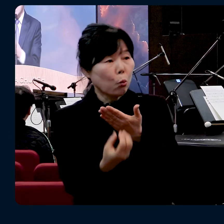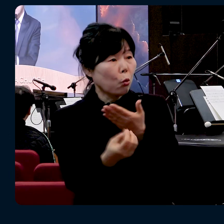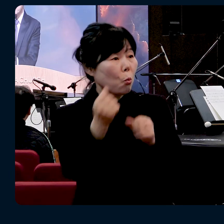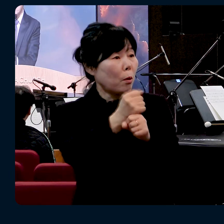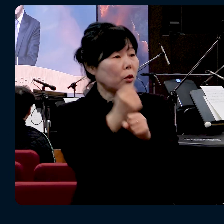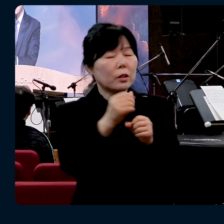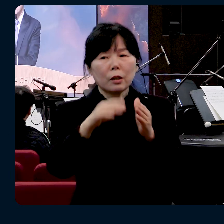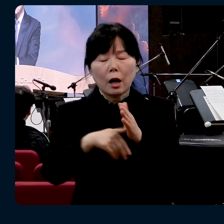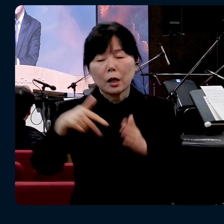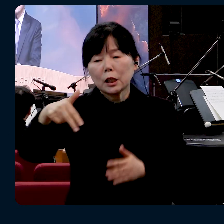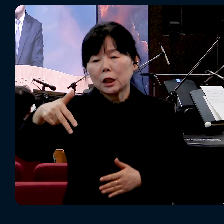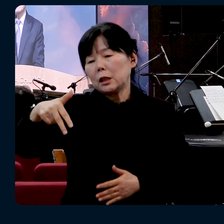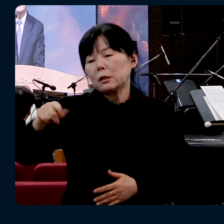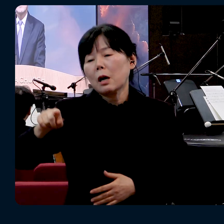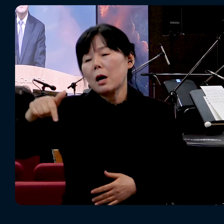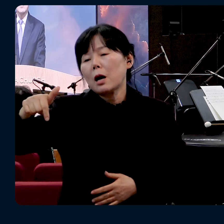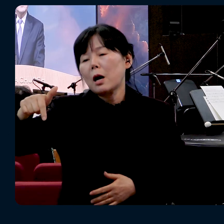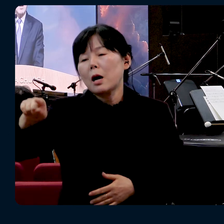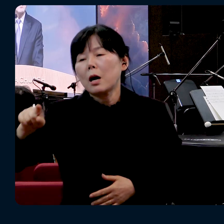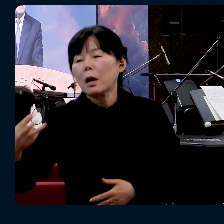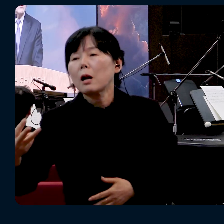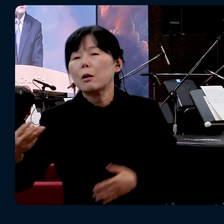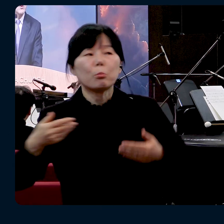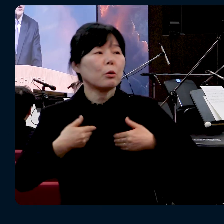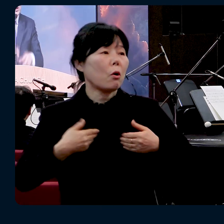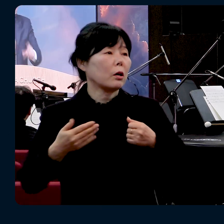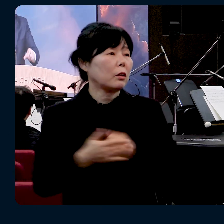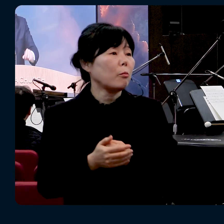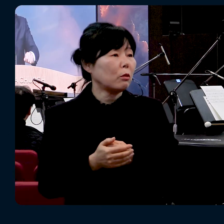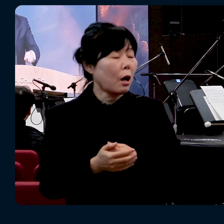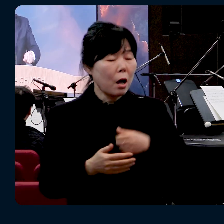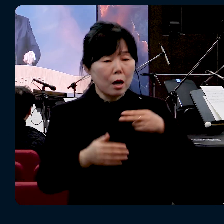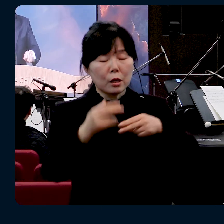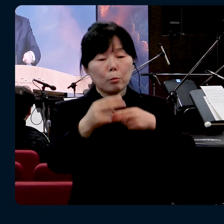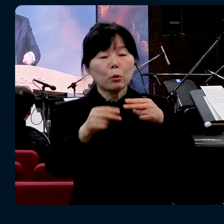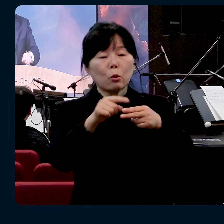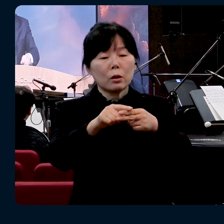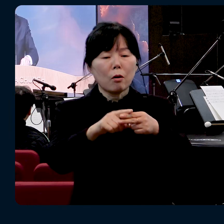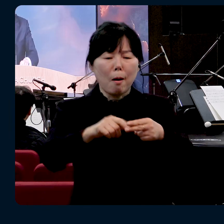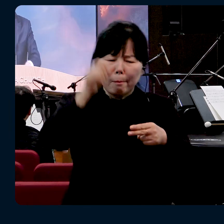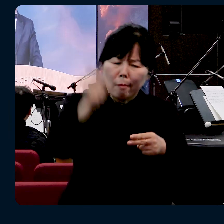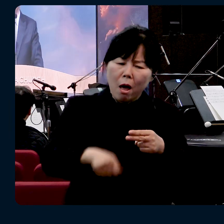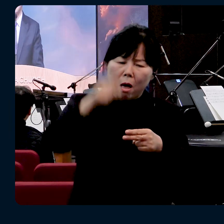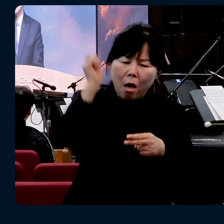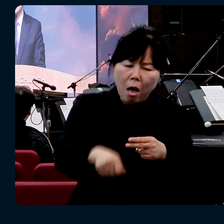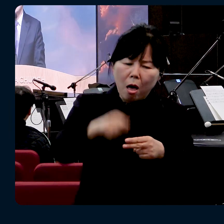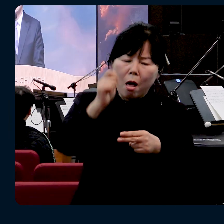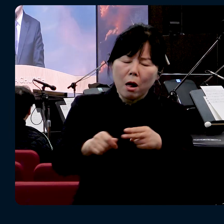벽돌을 구워서 자갈이 필요하니까 콘크리트 하려면 그 자갈을 만들기 위해서 그 벽돌을 깨는 거예요.